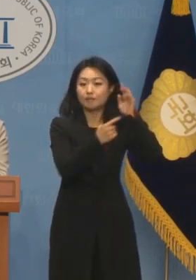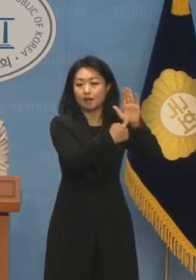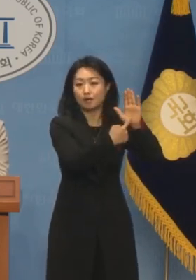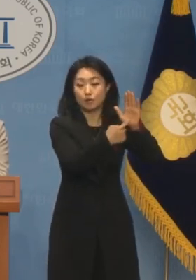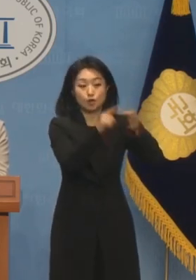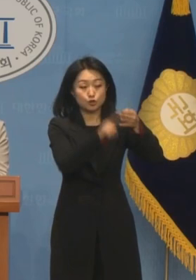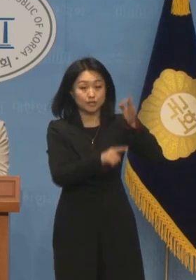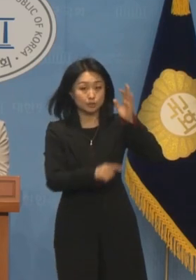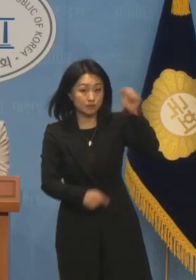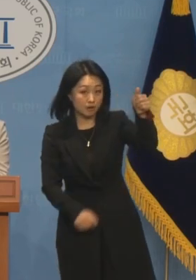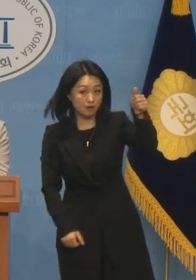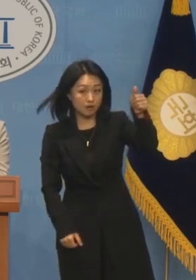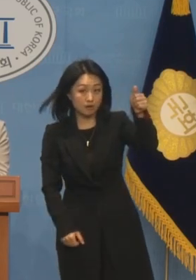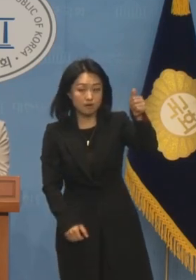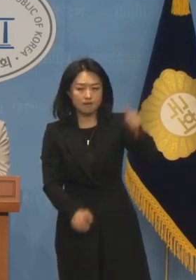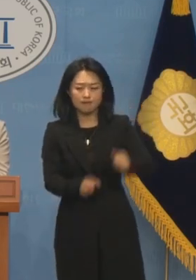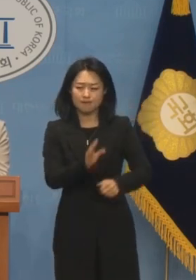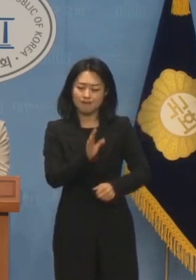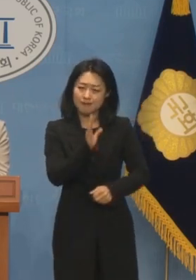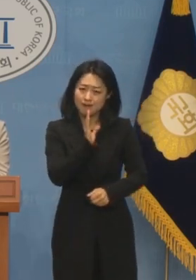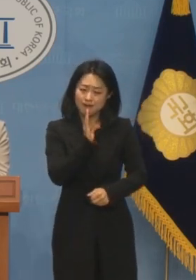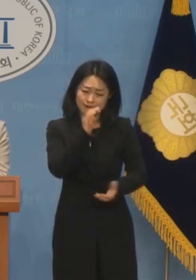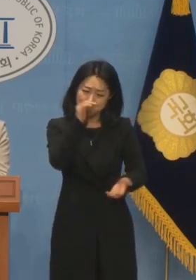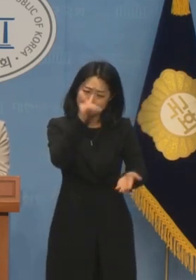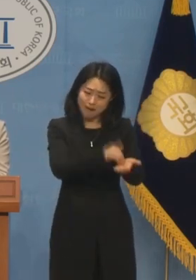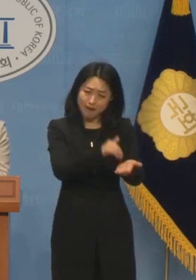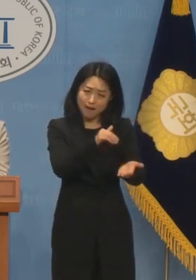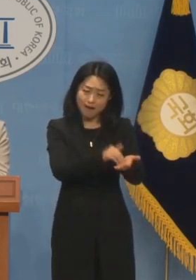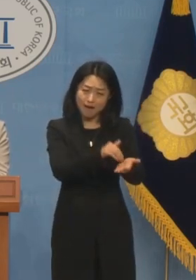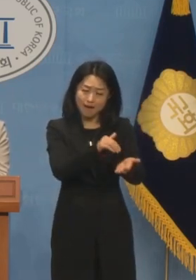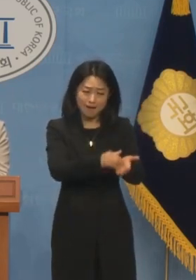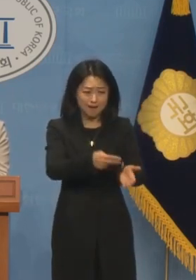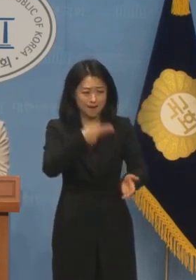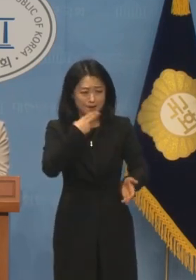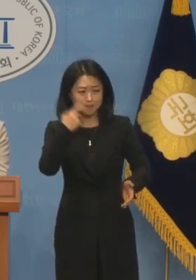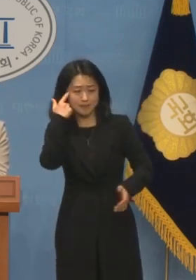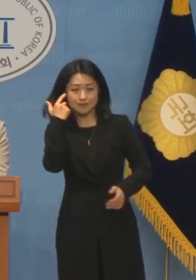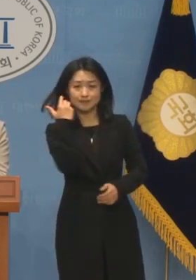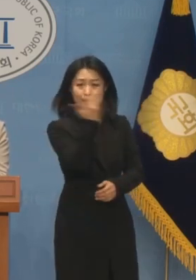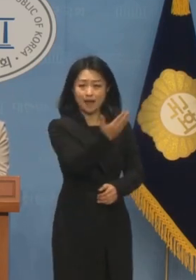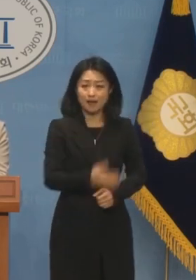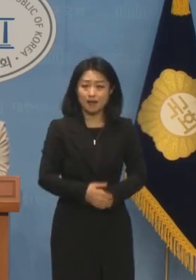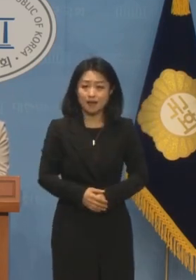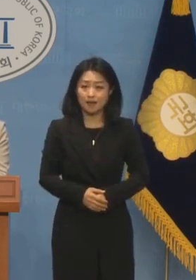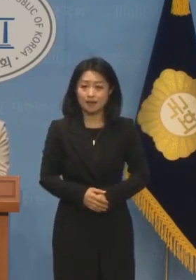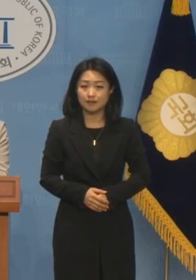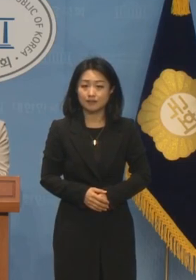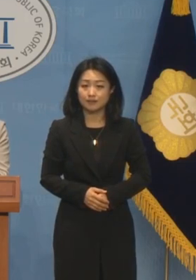윤석열 대통령에게 정령, 반성은 없는 것입니까?